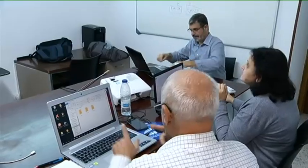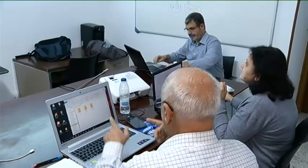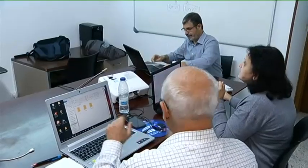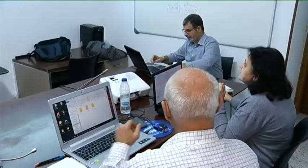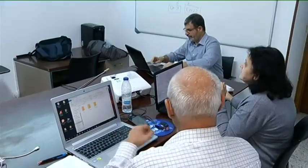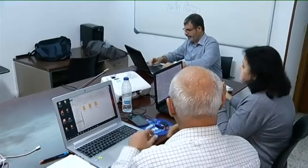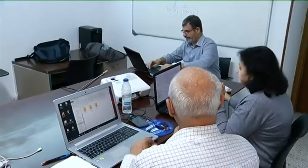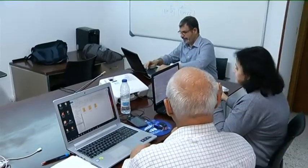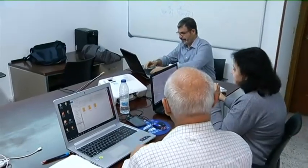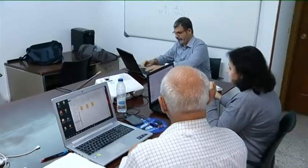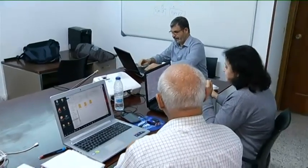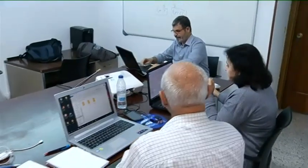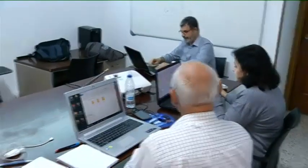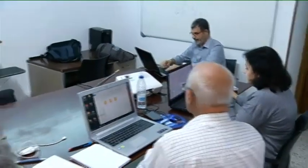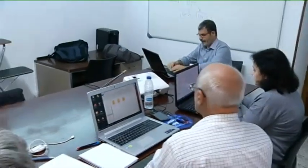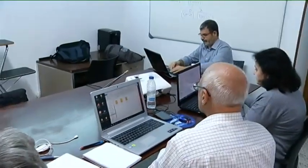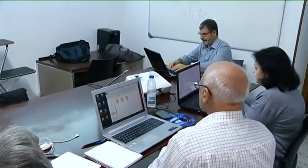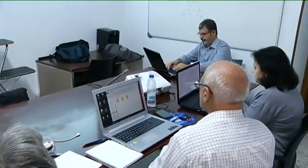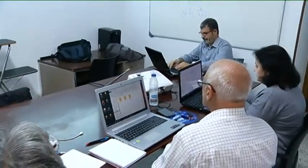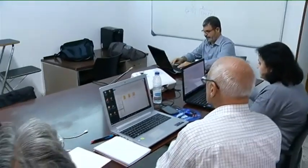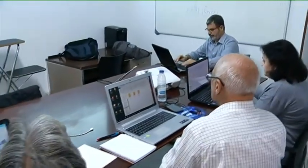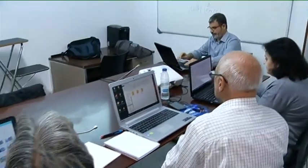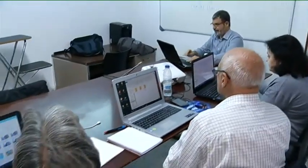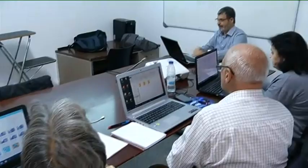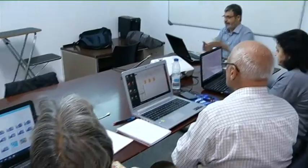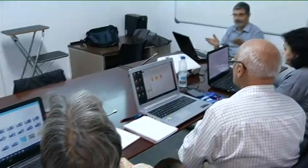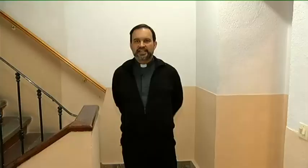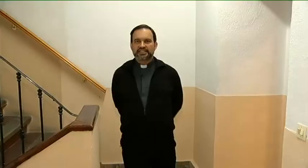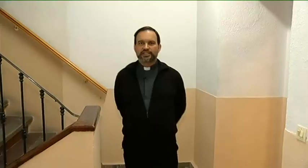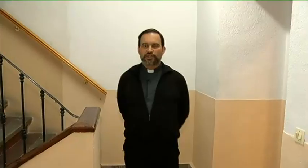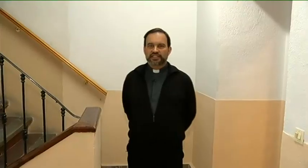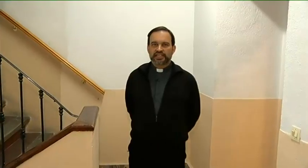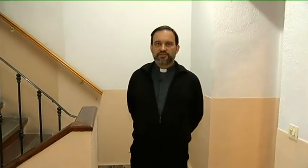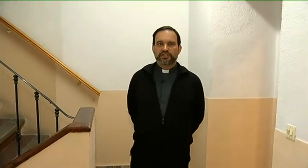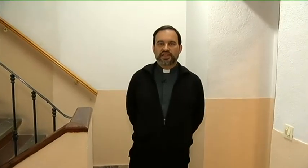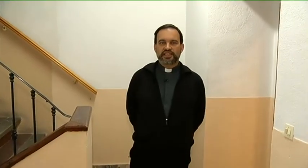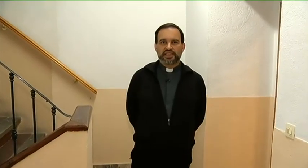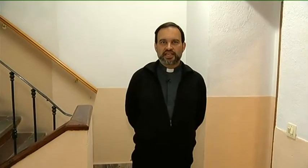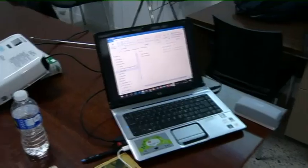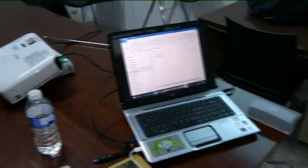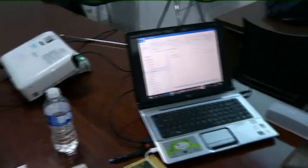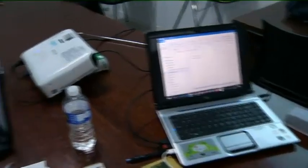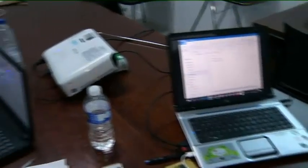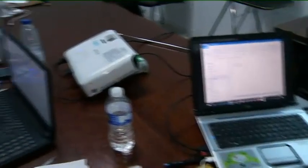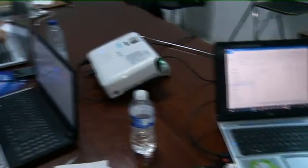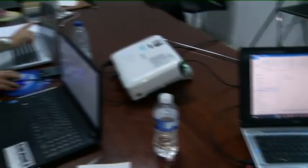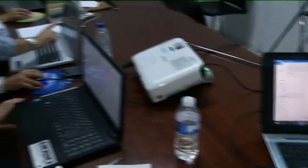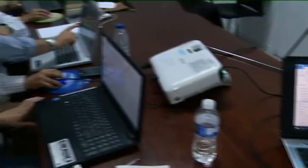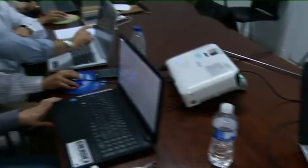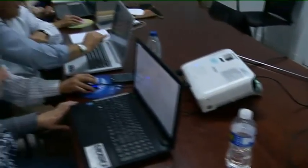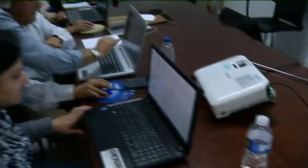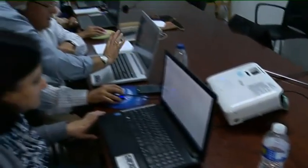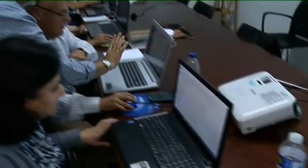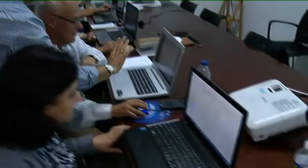Padre Jaime, ¿qué es la pastoral de sordos? Es un servicio que ofrece la Iglesia Diocesana de Madrid a todas las personas sordas